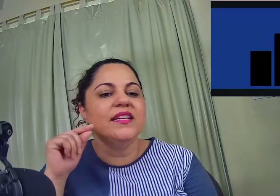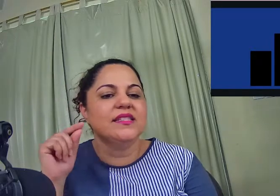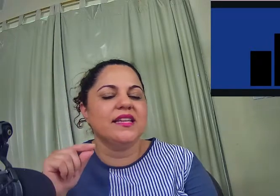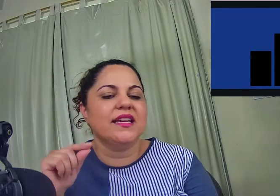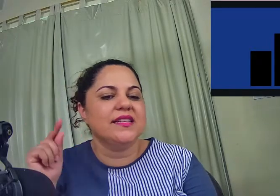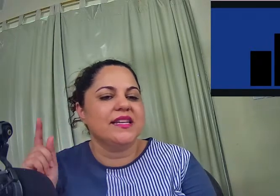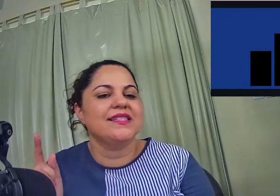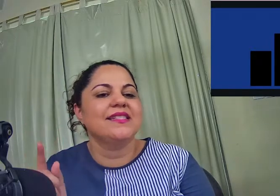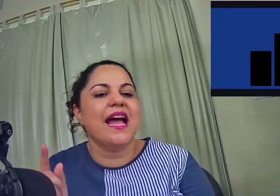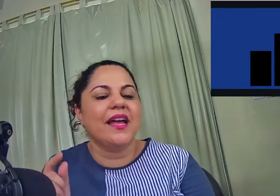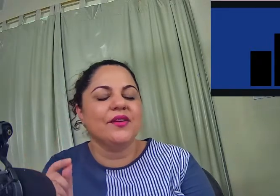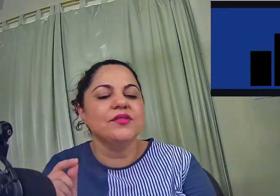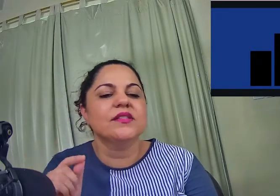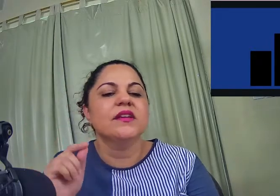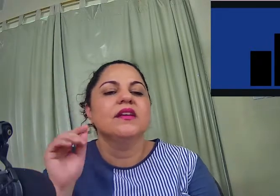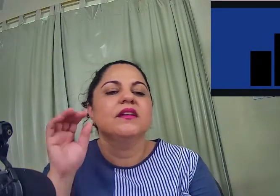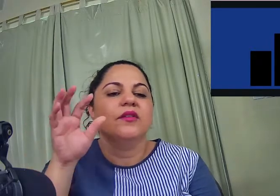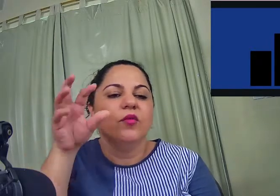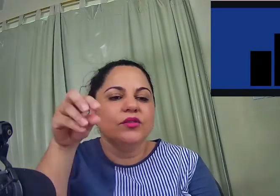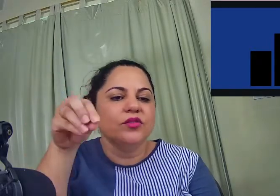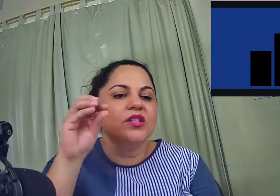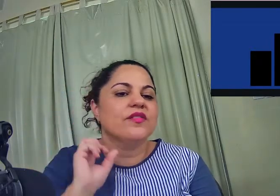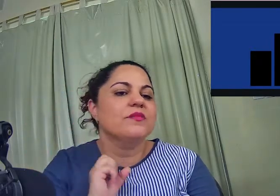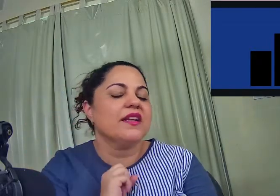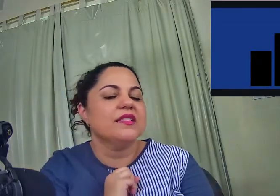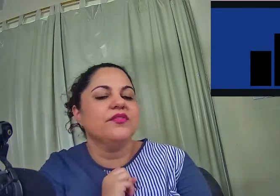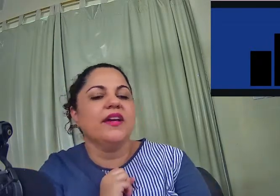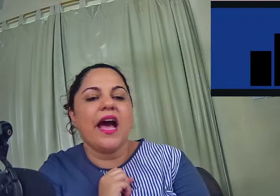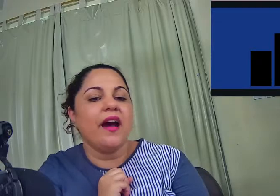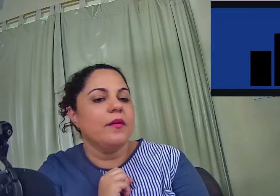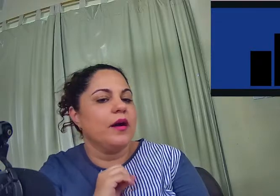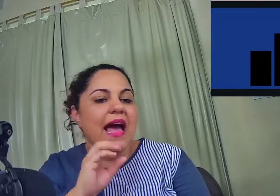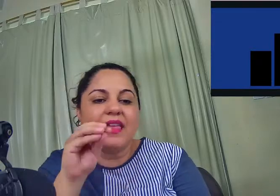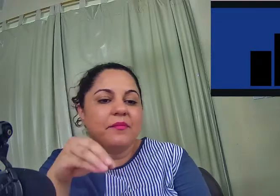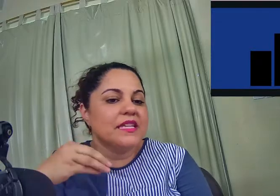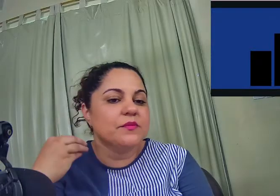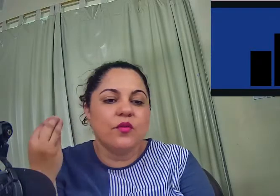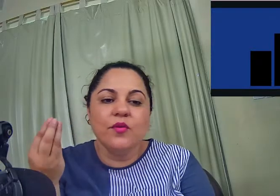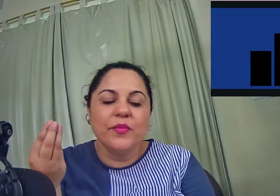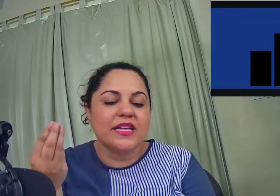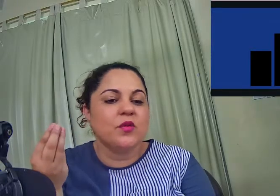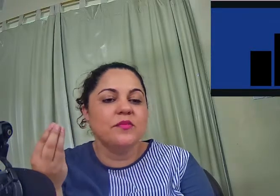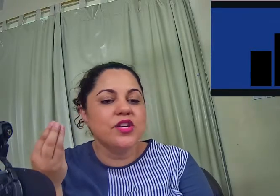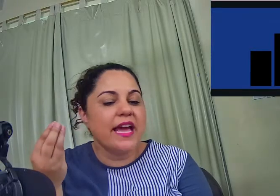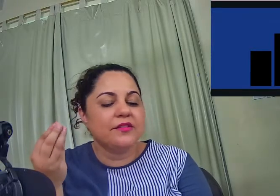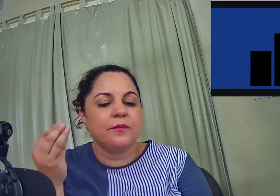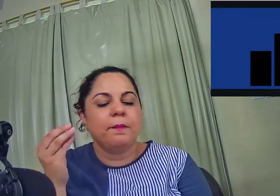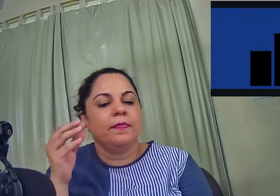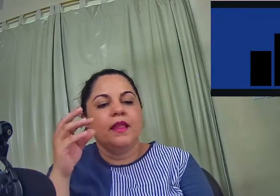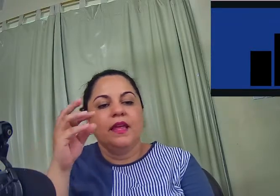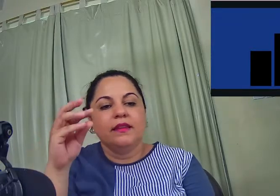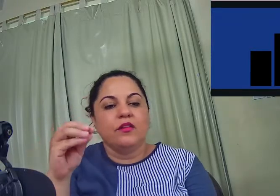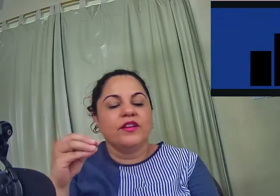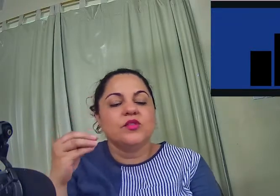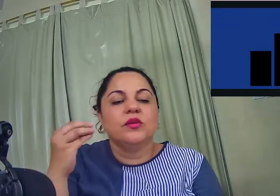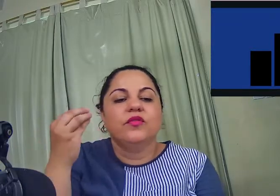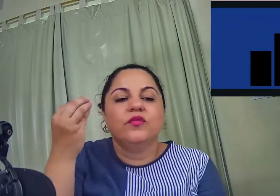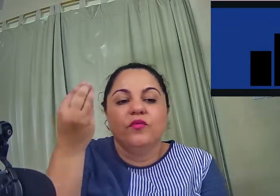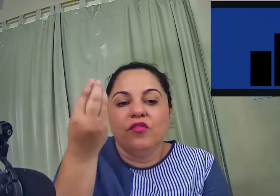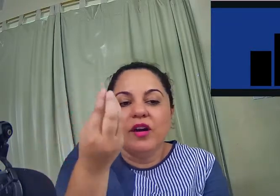ser necessários quando nós vamos classificar até mesmo um mesmo objeto. Talvez quando vamos